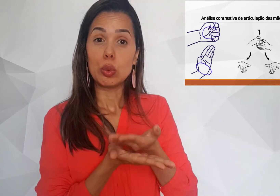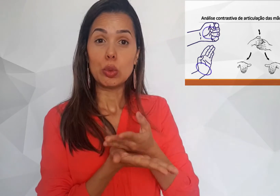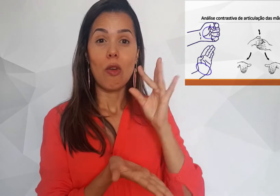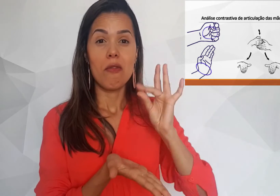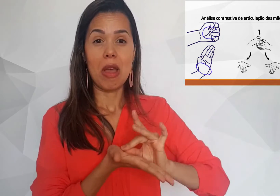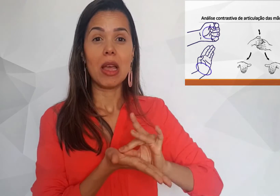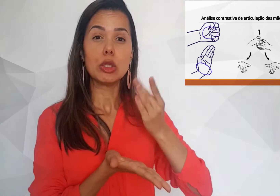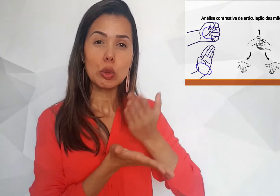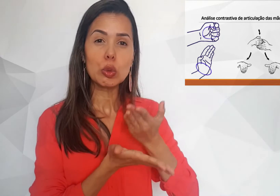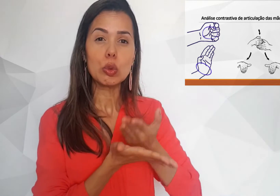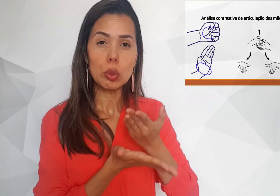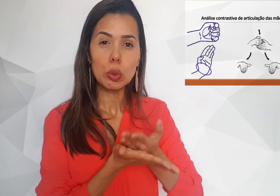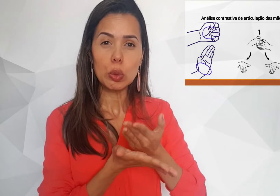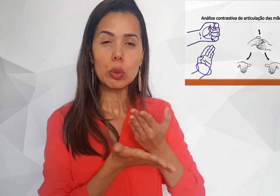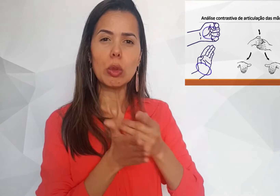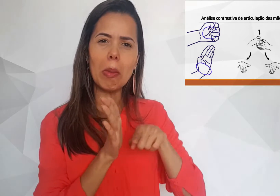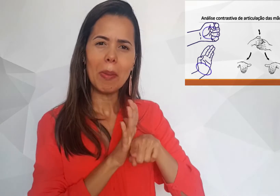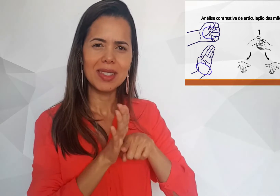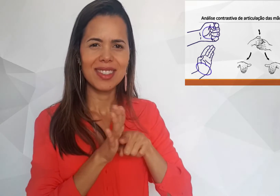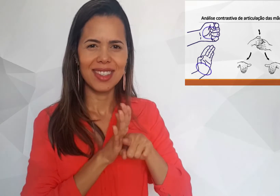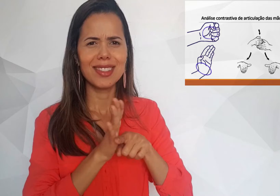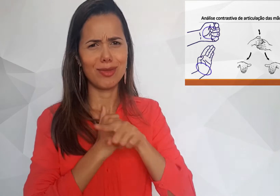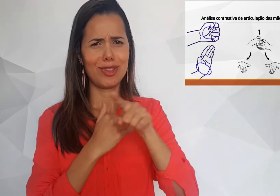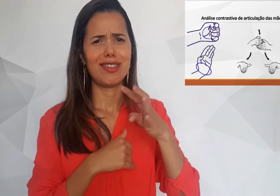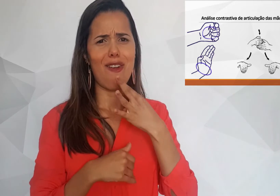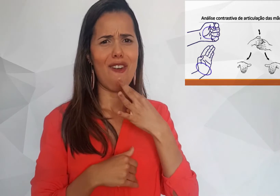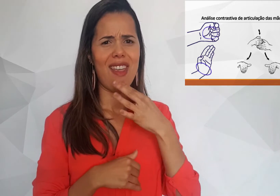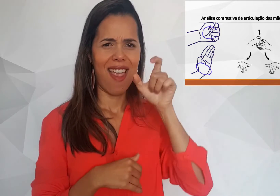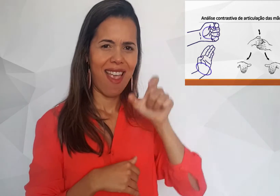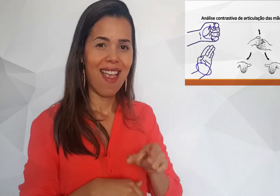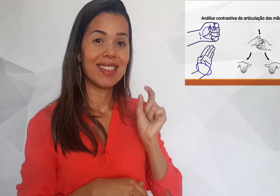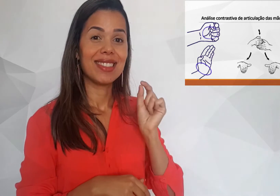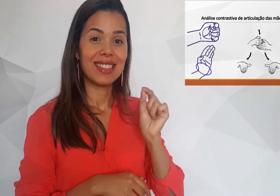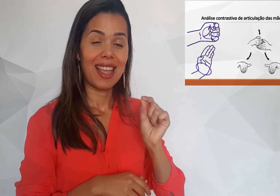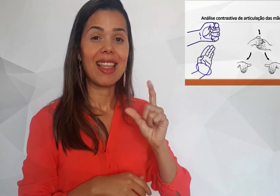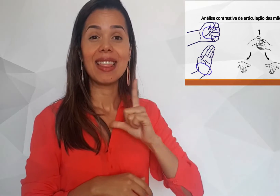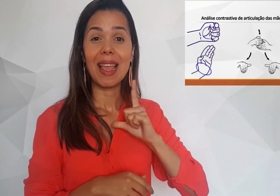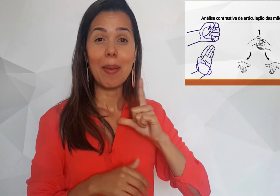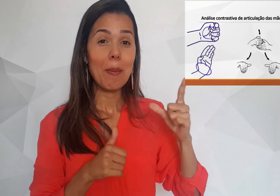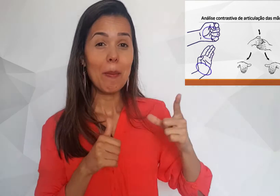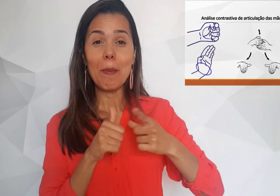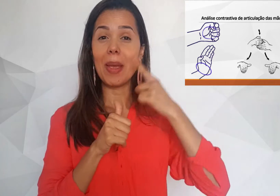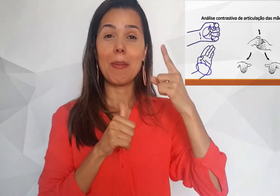os estudos, né, de fato, os estudos iniciais, que já é de conhecimento de vocês, e nós temos como registro